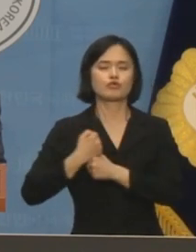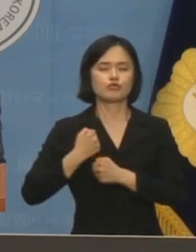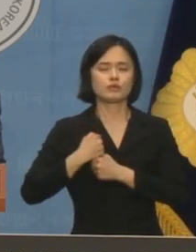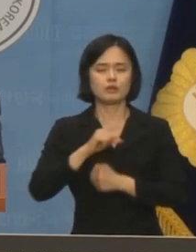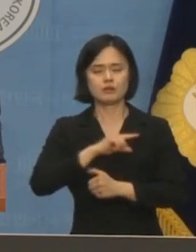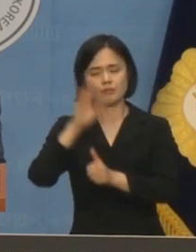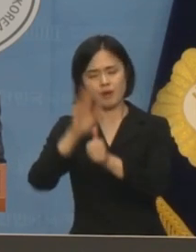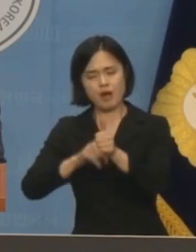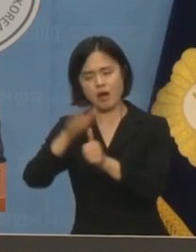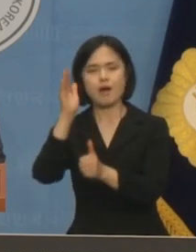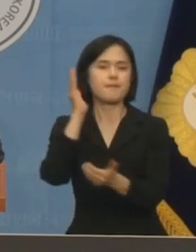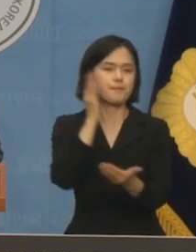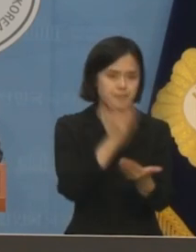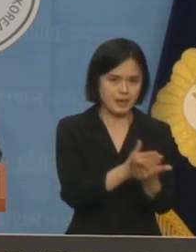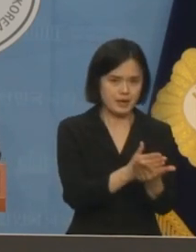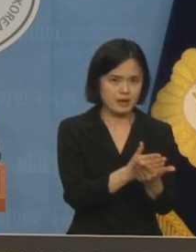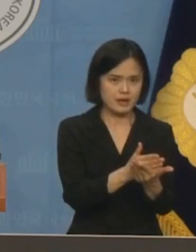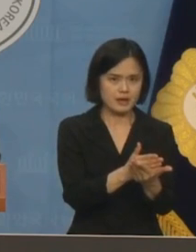국가보훈부는